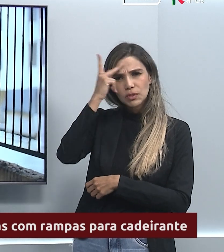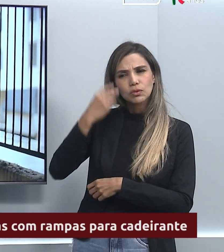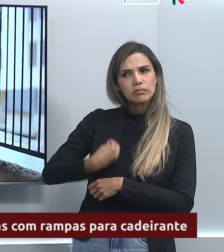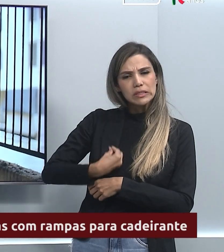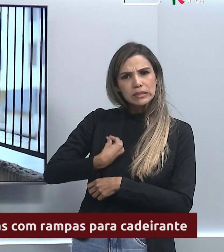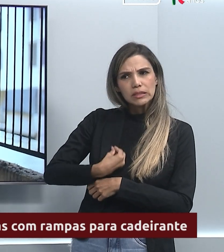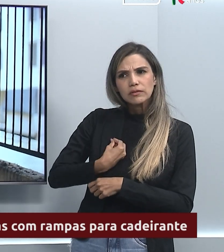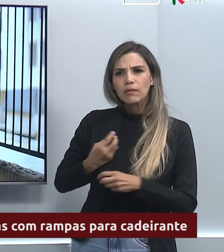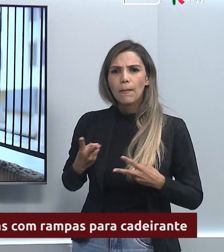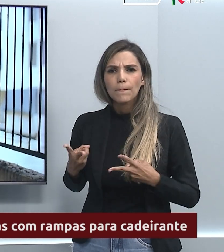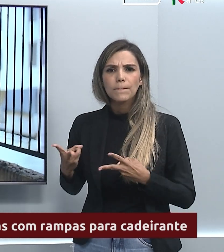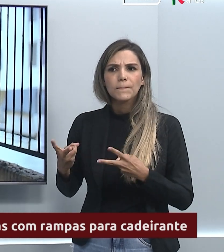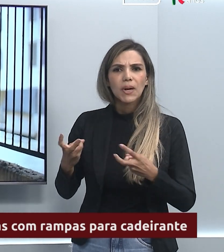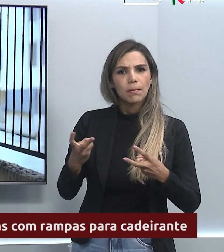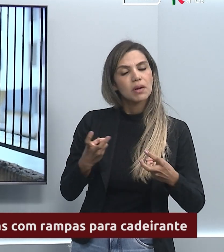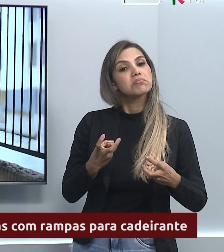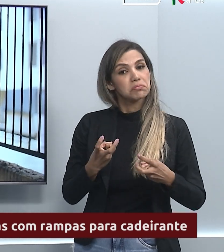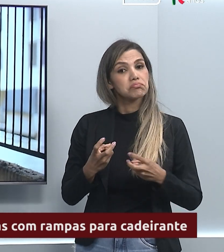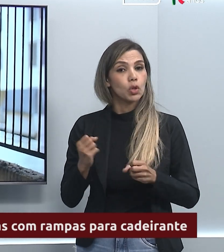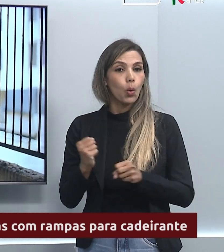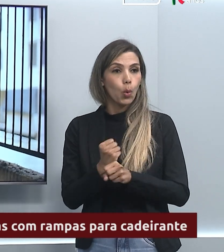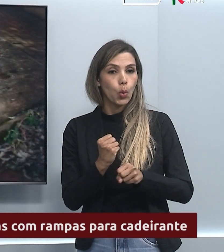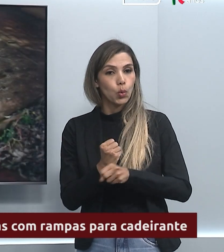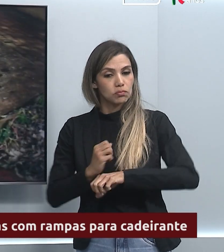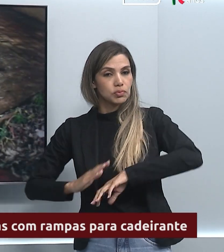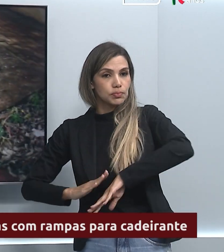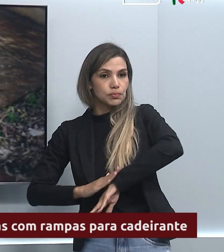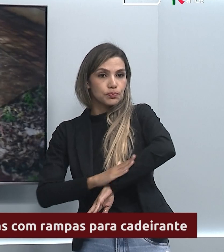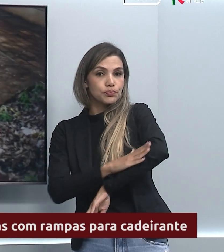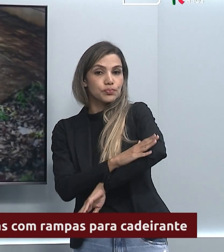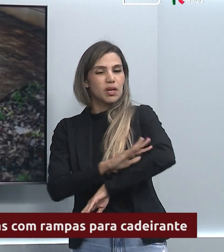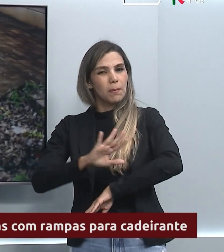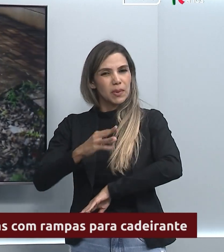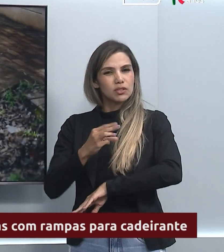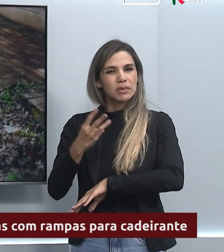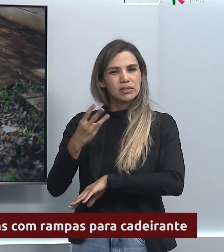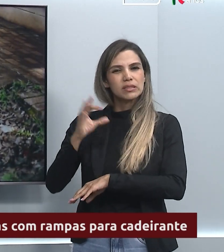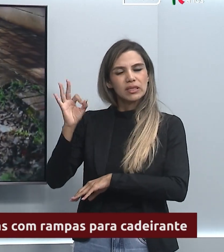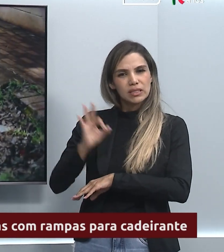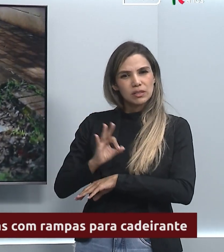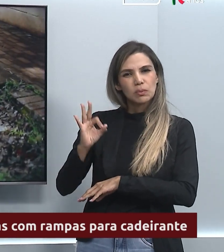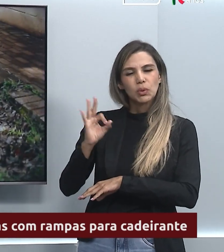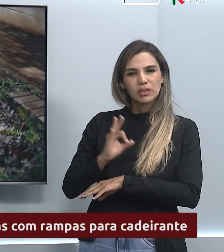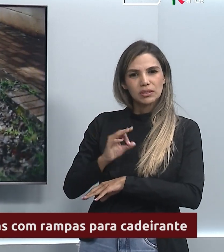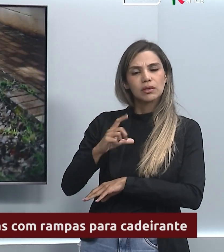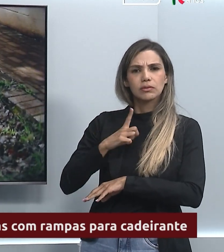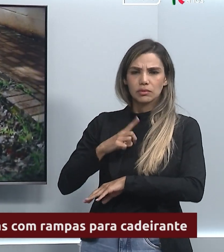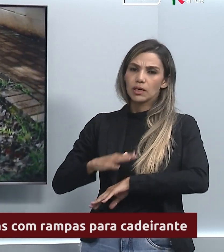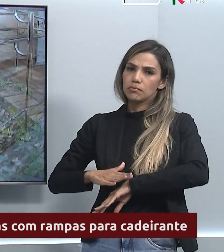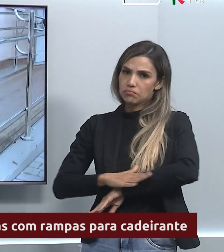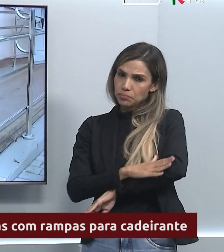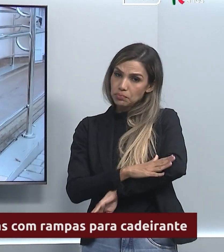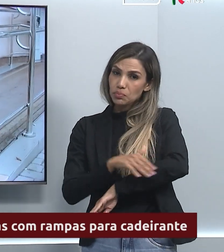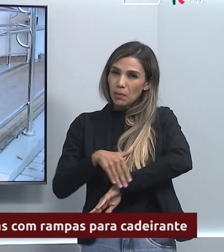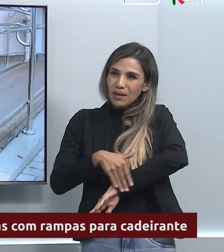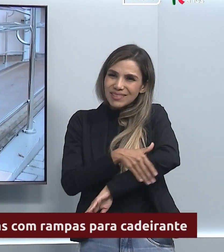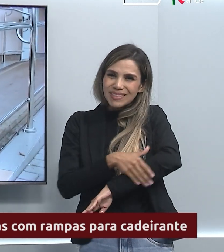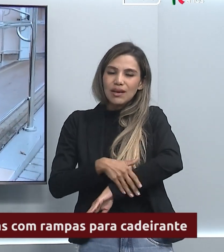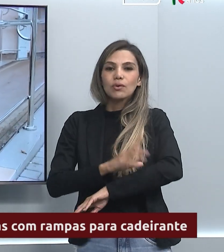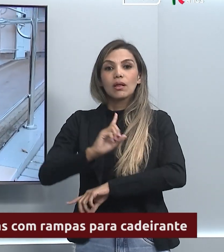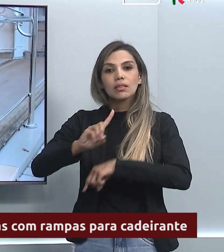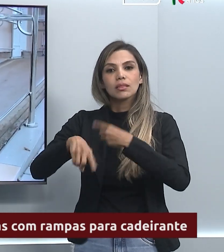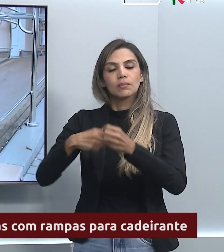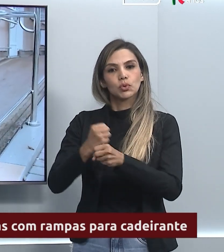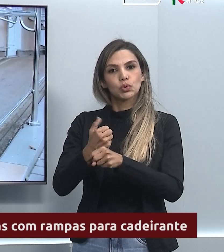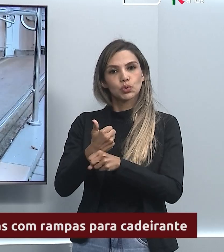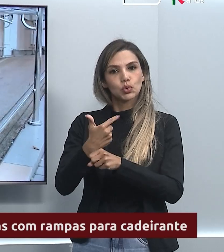na quantidade de rampas. Em 2010, apenas 3% das ruas tinham rampa para cadeirante. 12 anos